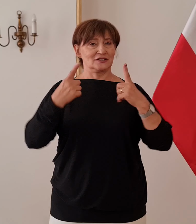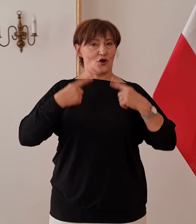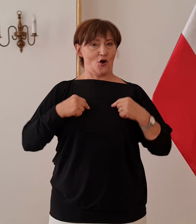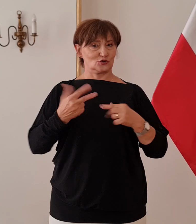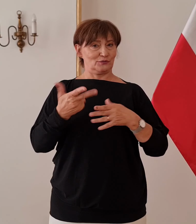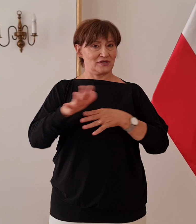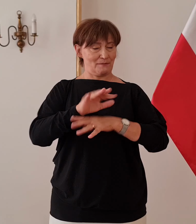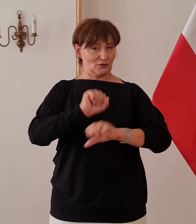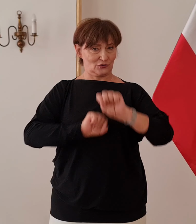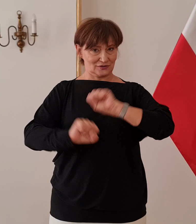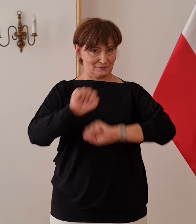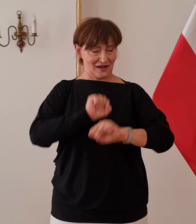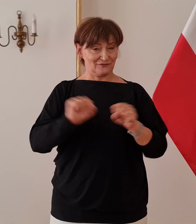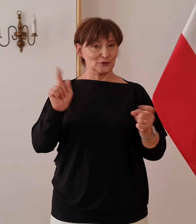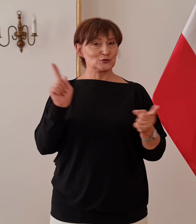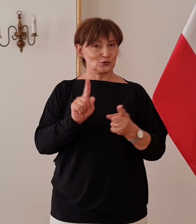Osób Niepełnosprawnych.